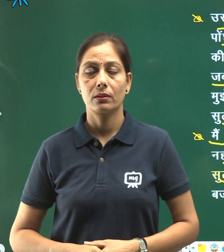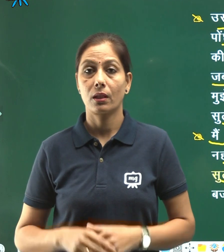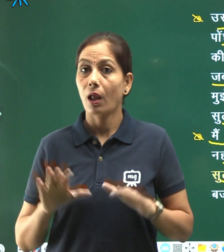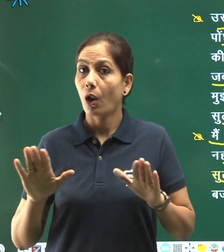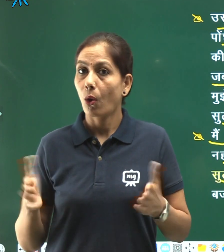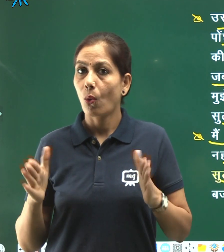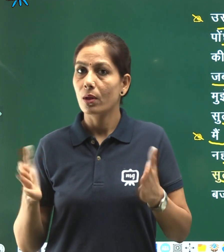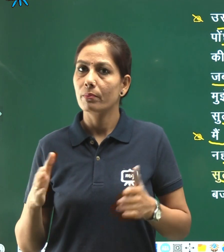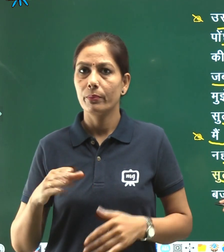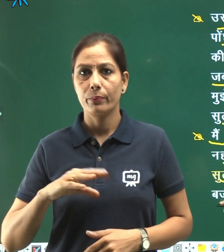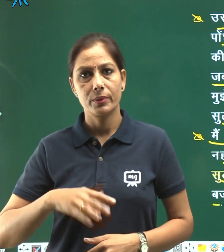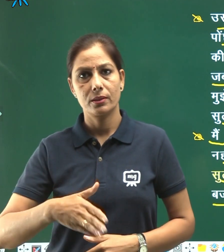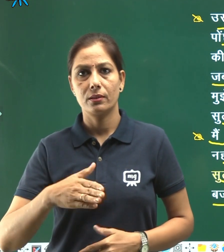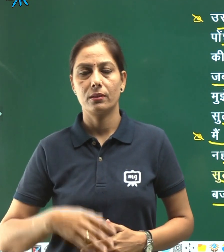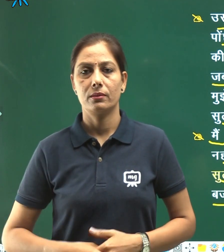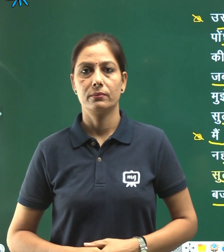ढोलक बजा देना।